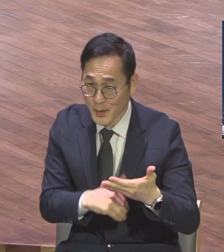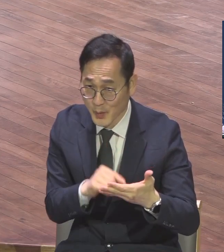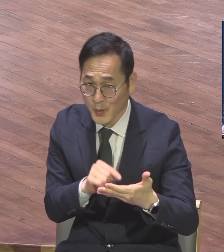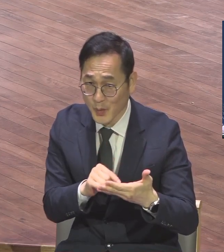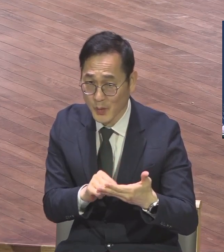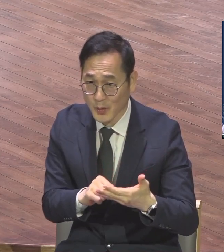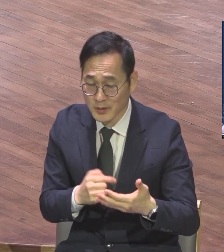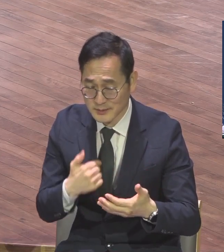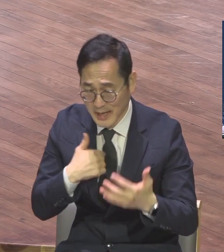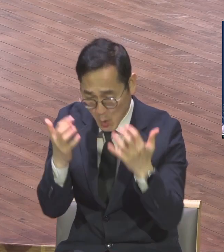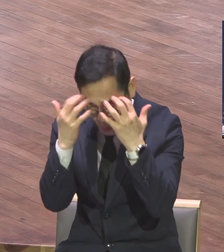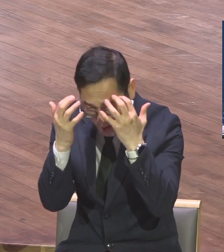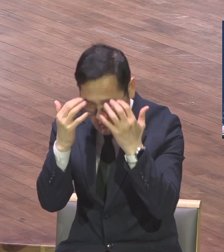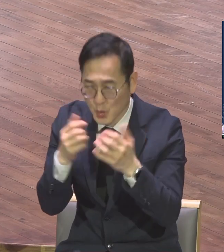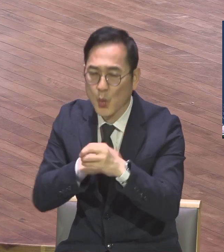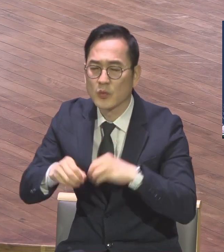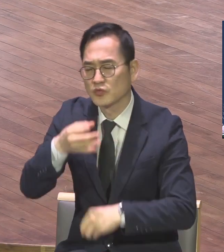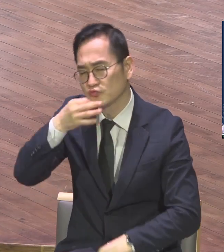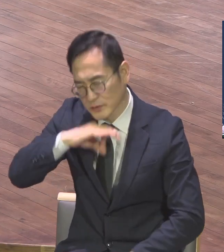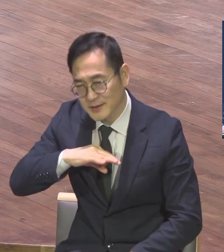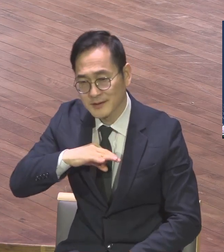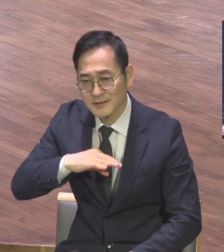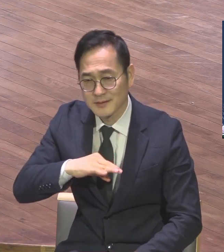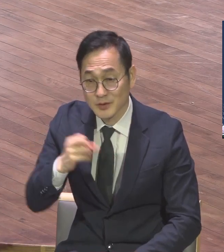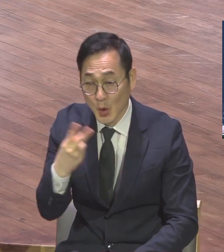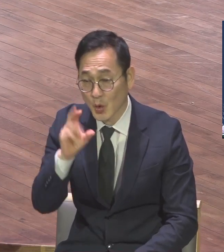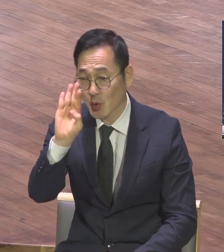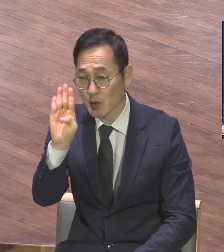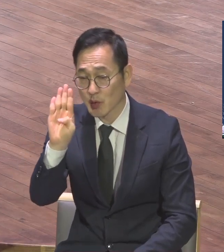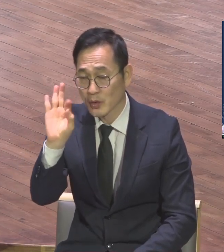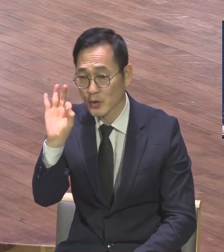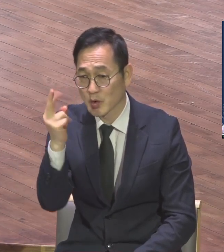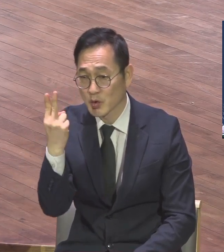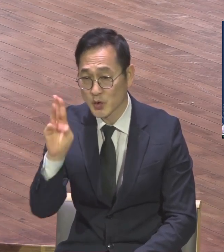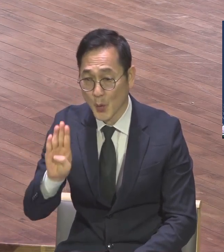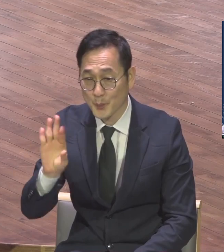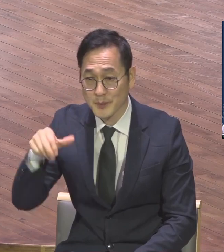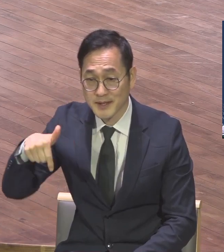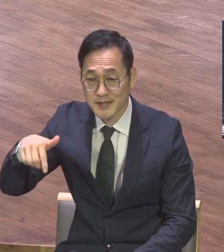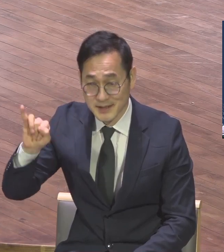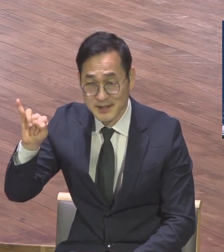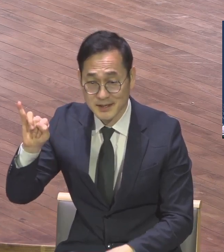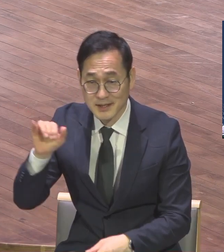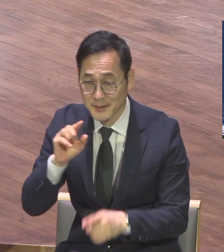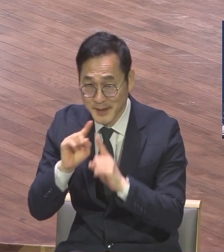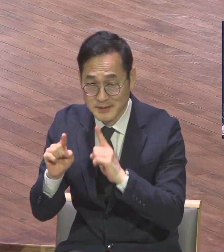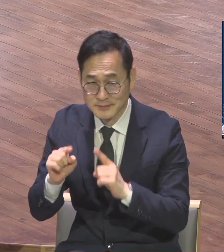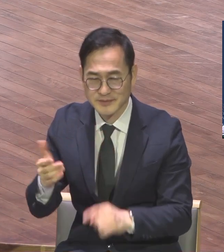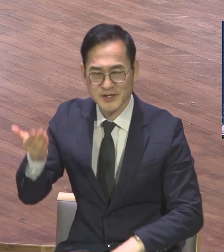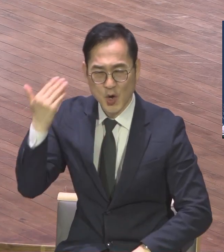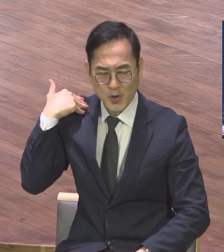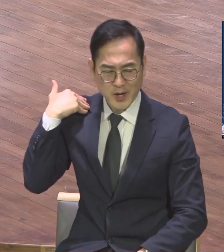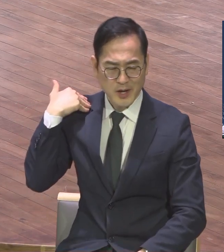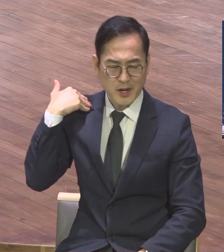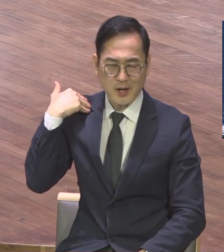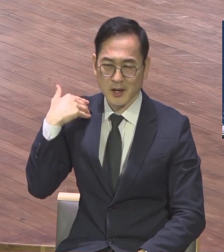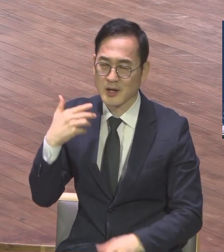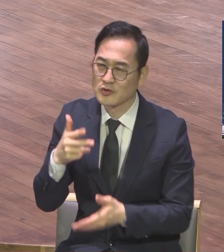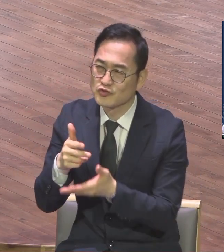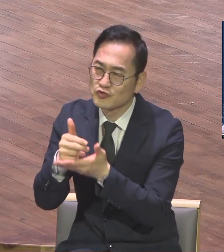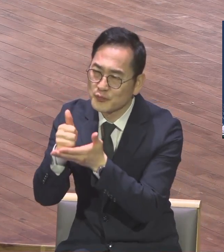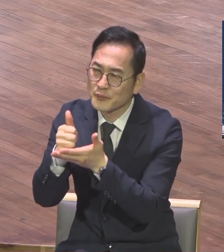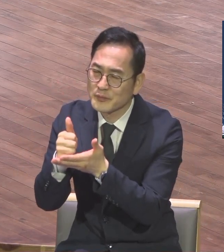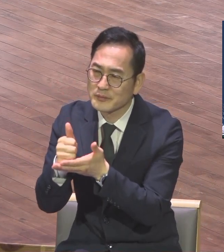유익이라고 그랬어요. 욥은 욥기 42장 5절에서 내가 전에는 주께 대해서 귀로 듣기만